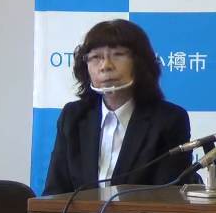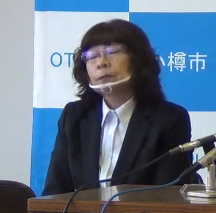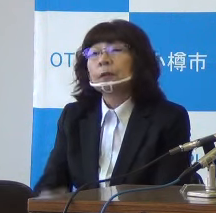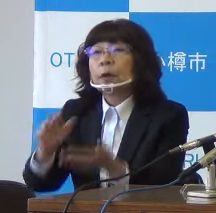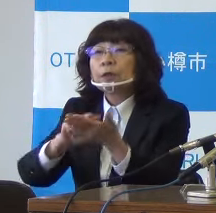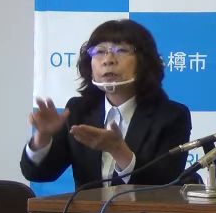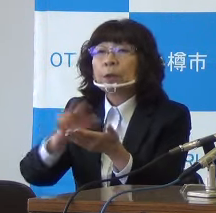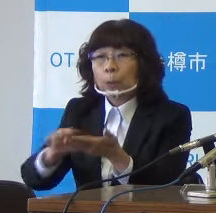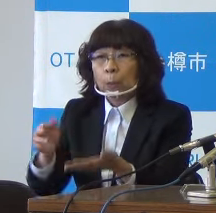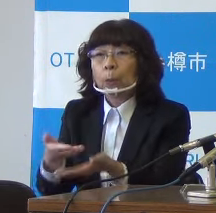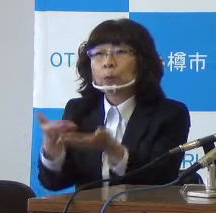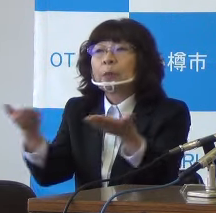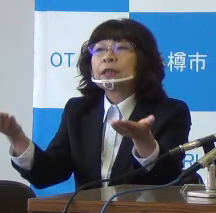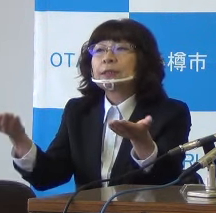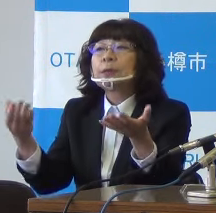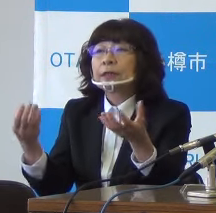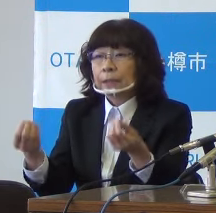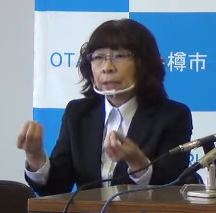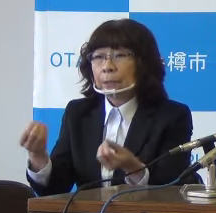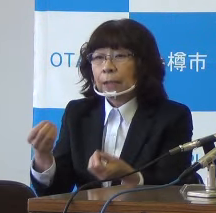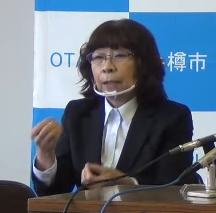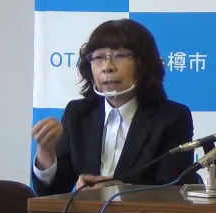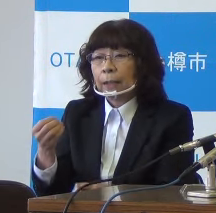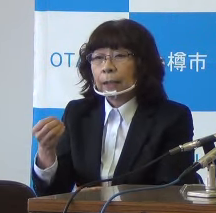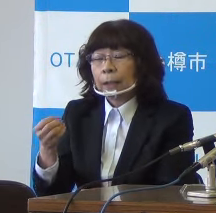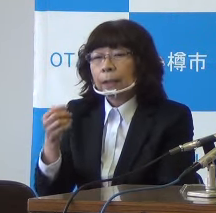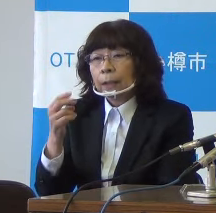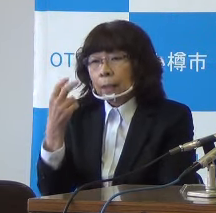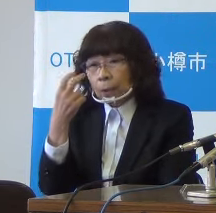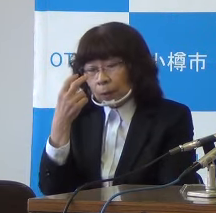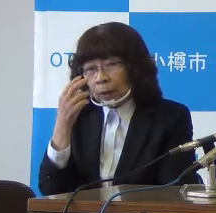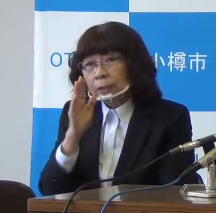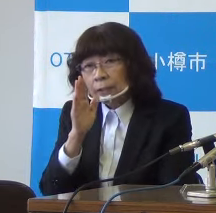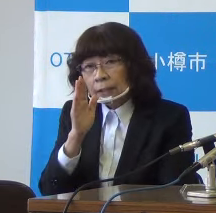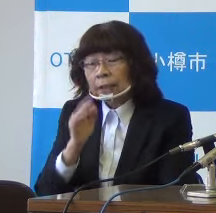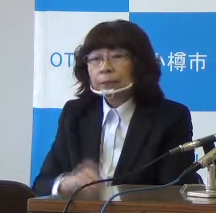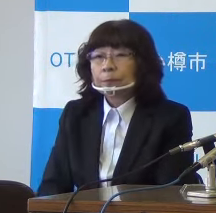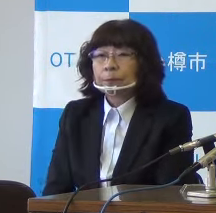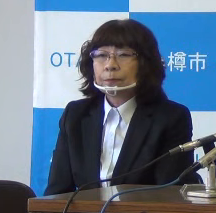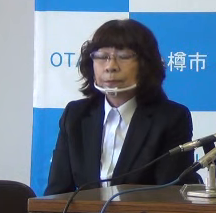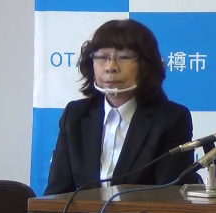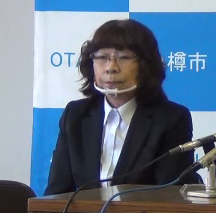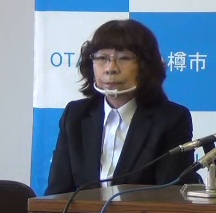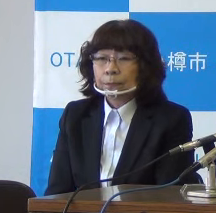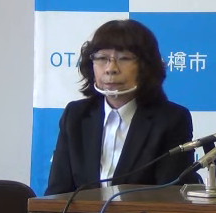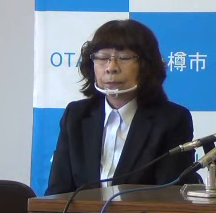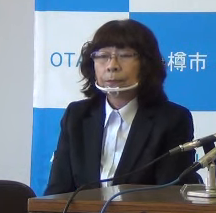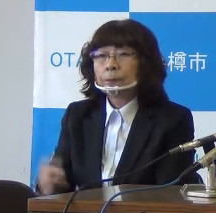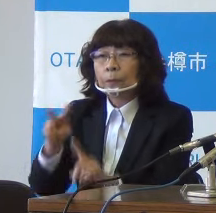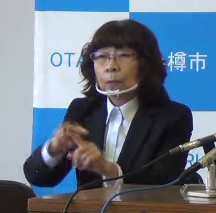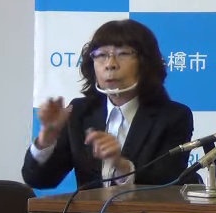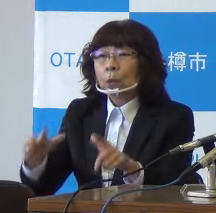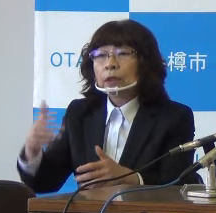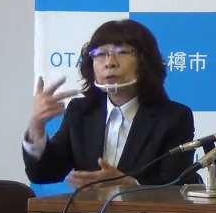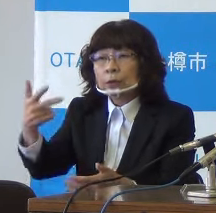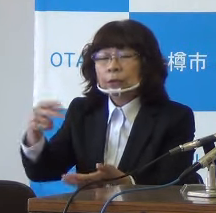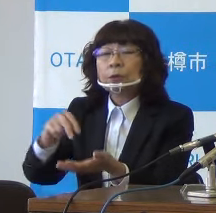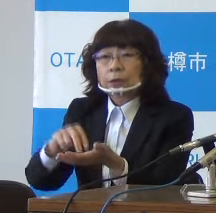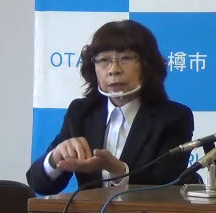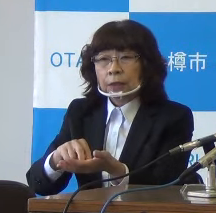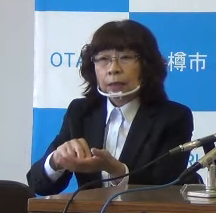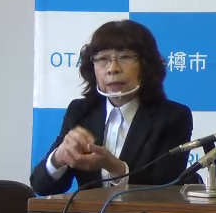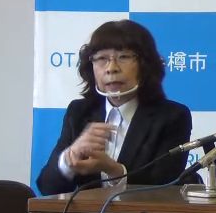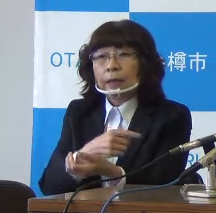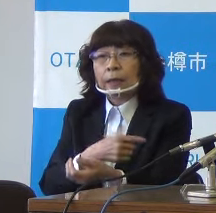資料をお配りしておりますのでご覧いただきたいと思います。市として権限